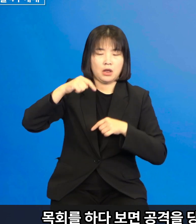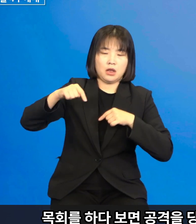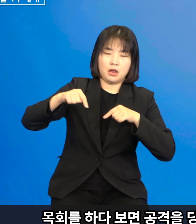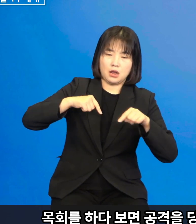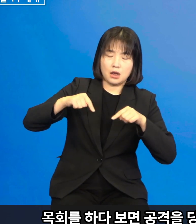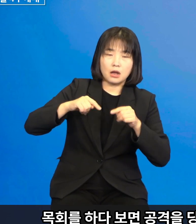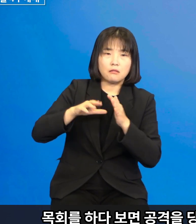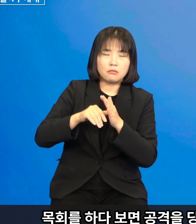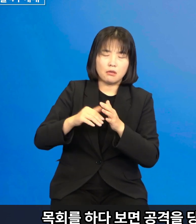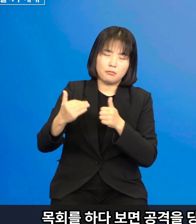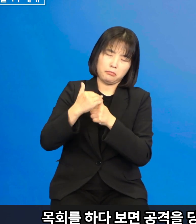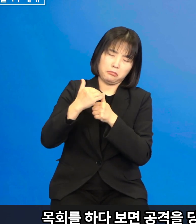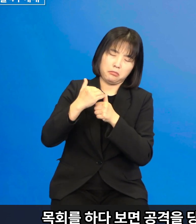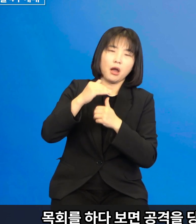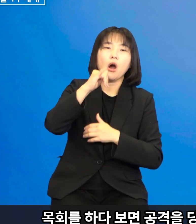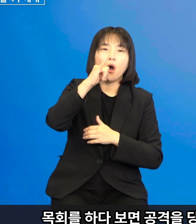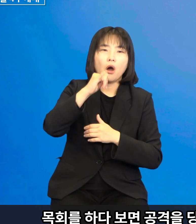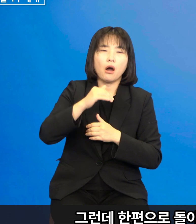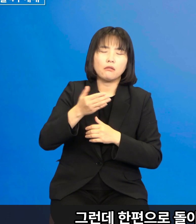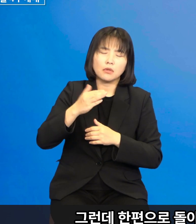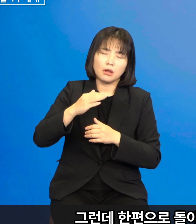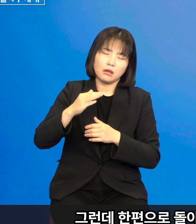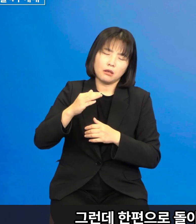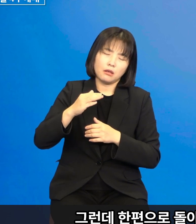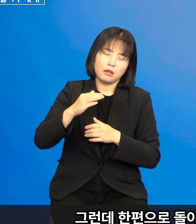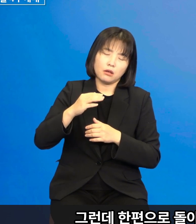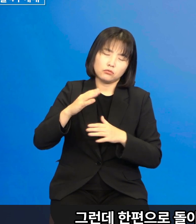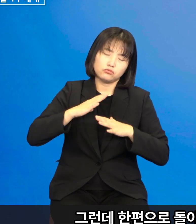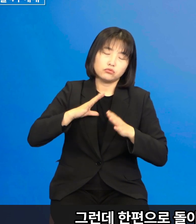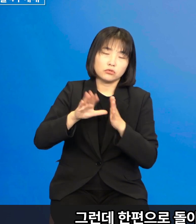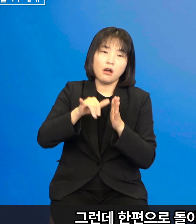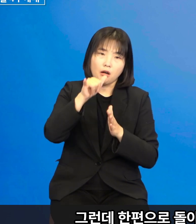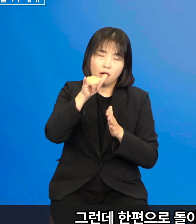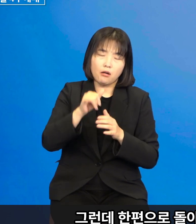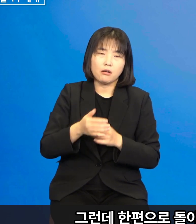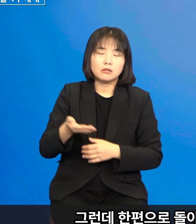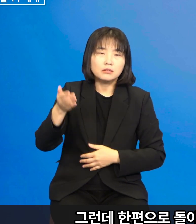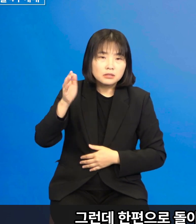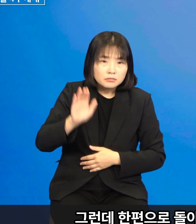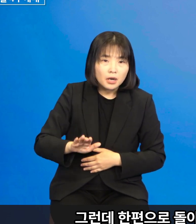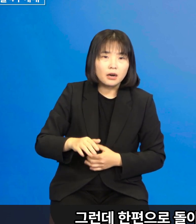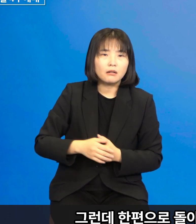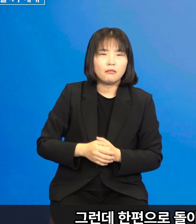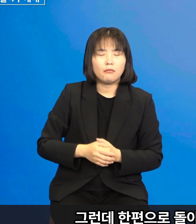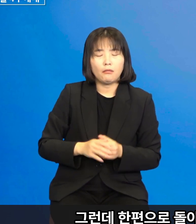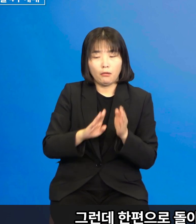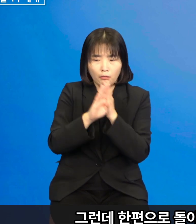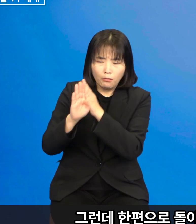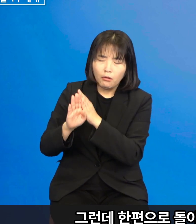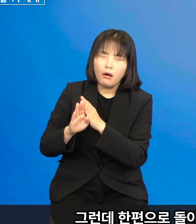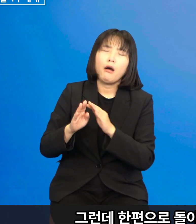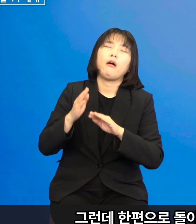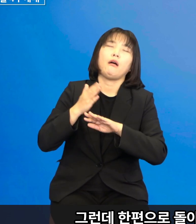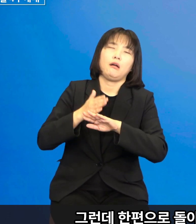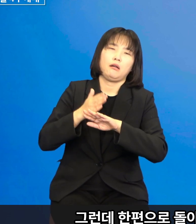때가 있죠. 근데 두려울 때도 있어요. 그런데 한편으로 돌아보면 야, 하나님 감사합니다.